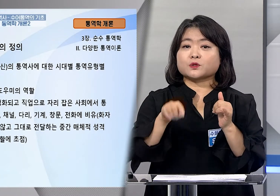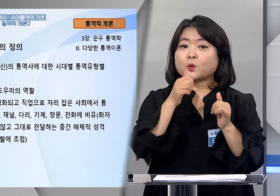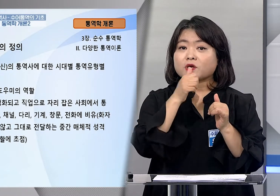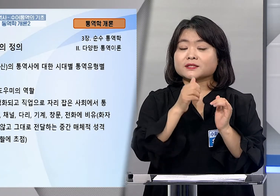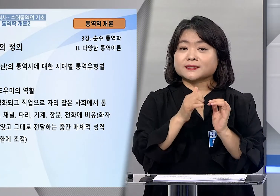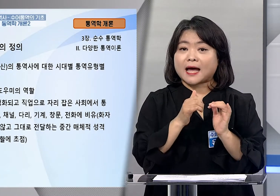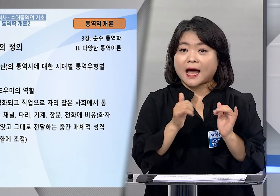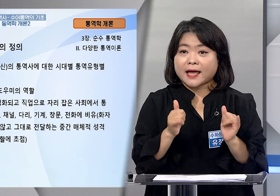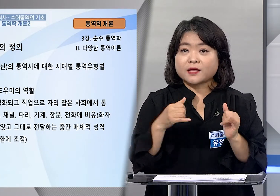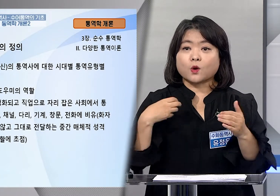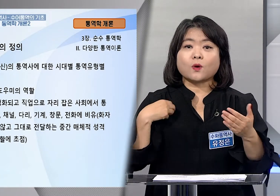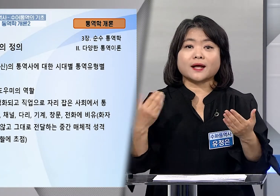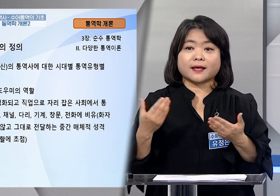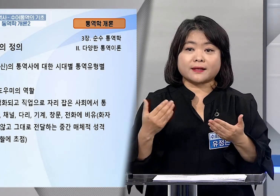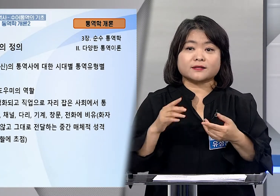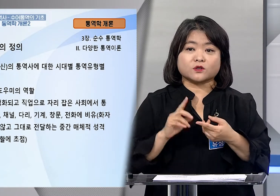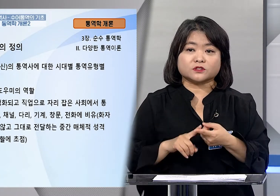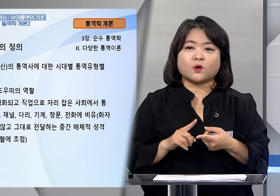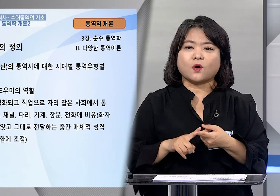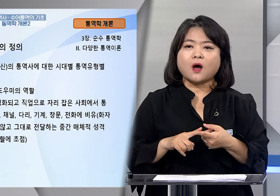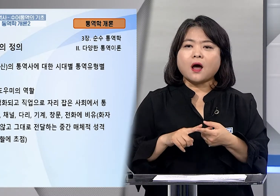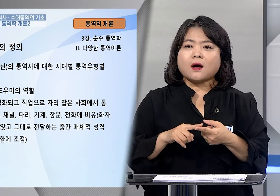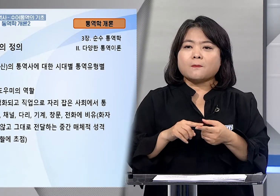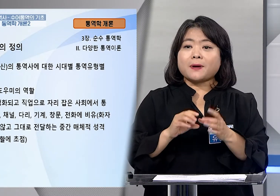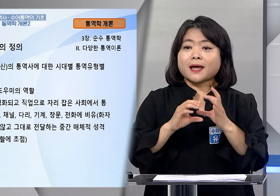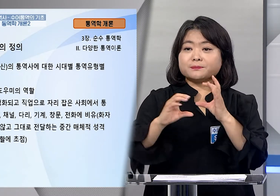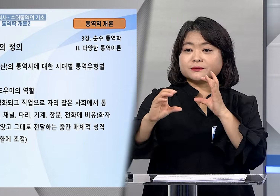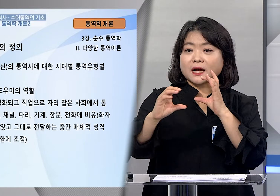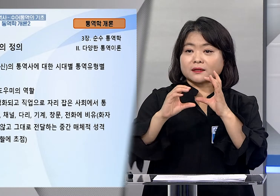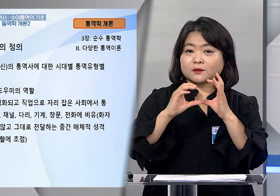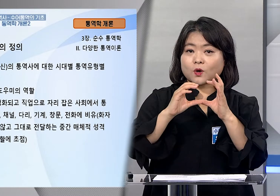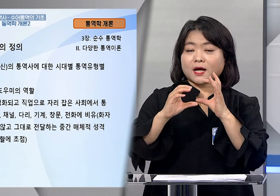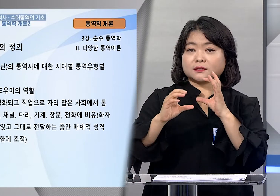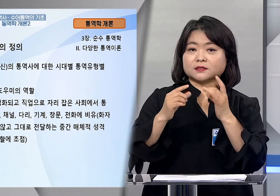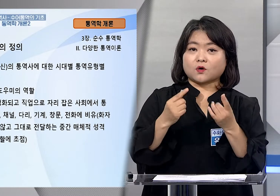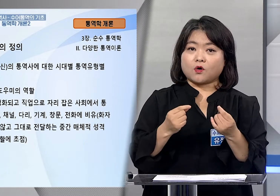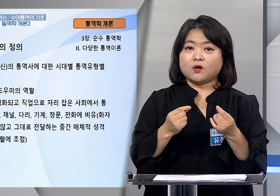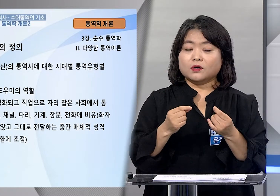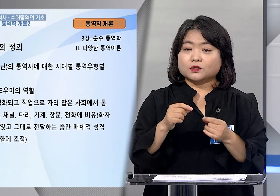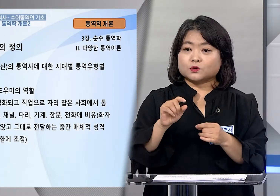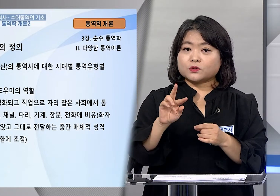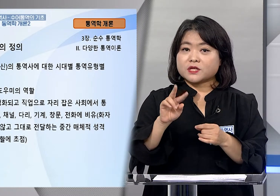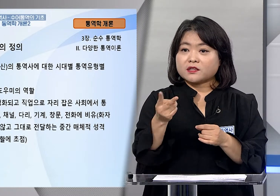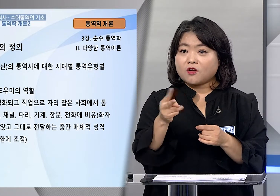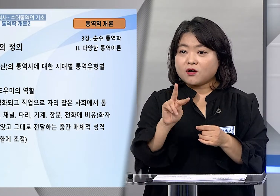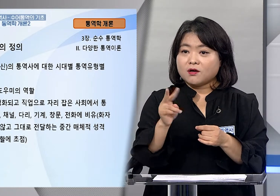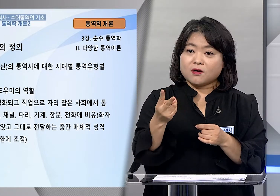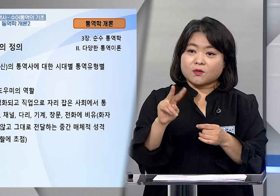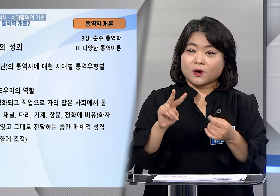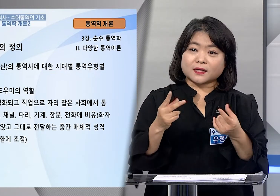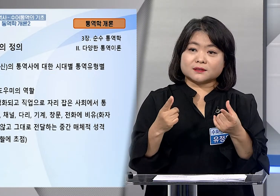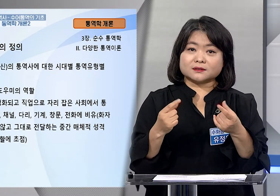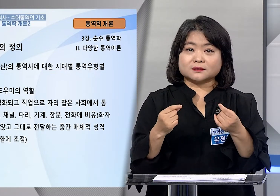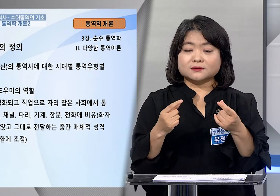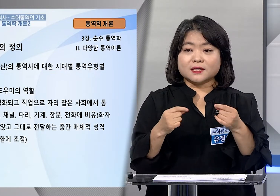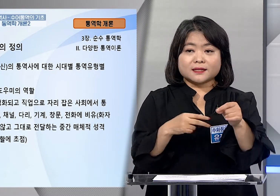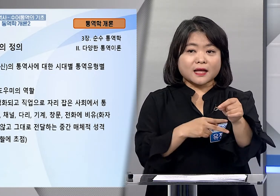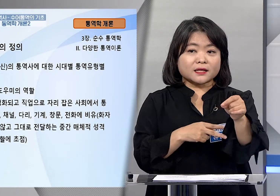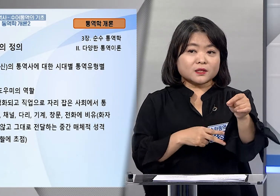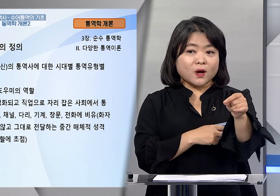통역사의 역할에 대해서는요. 파이프간과 같은 거 또 채널과 같은 다리와